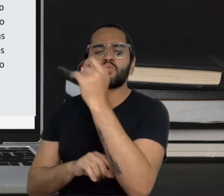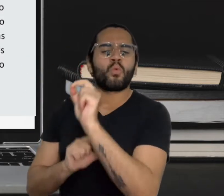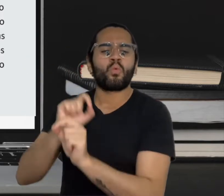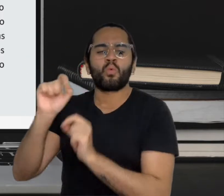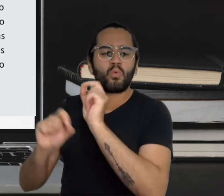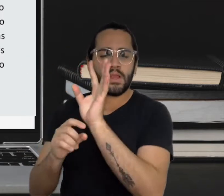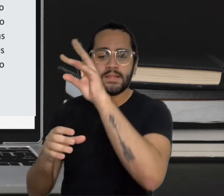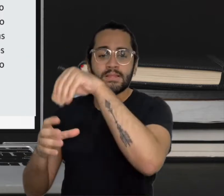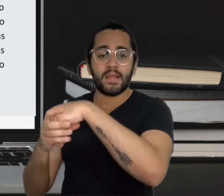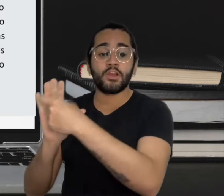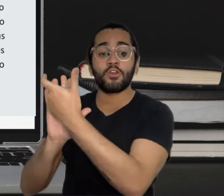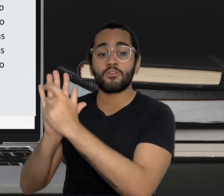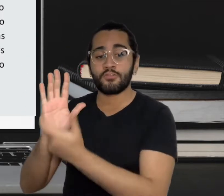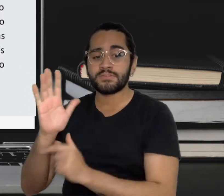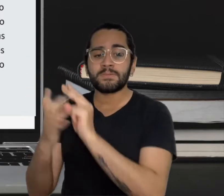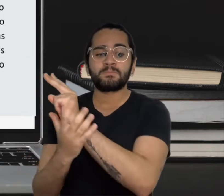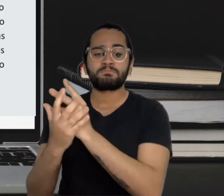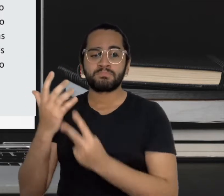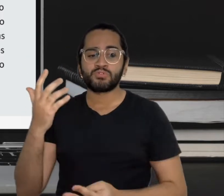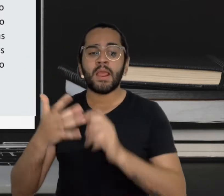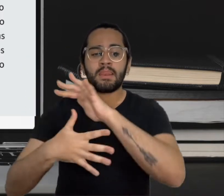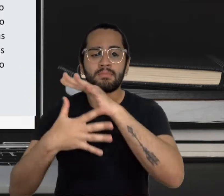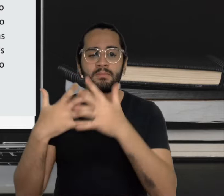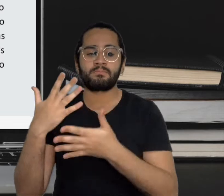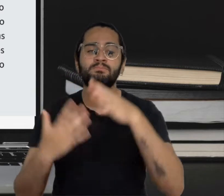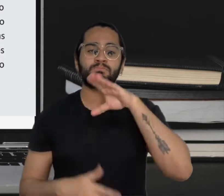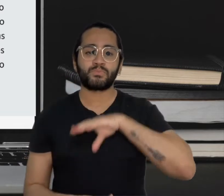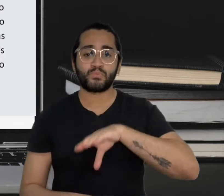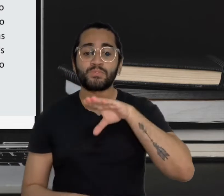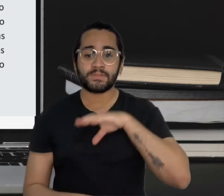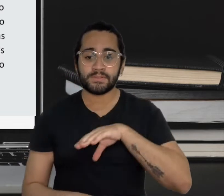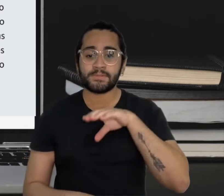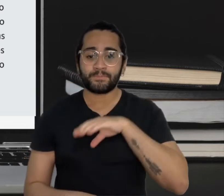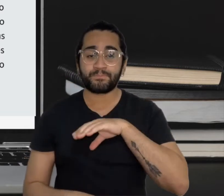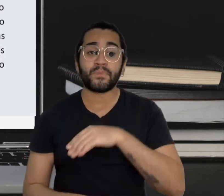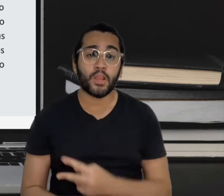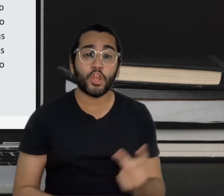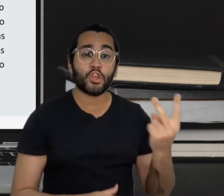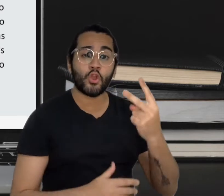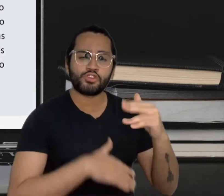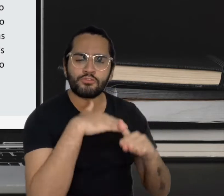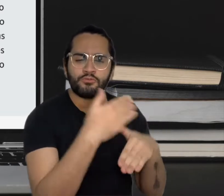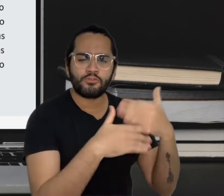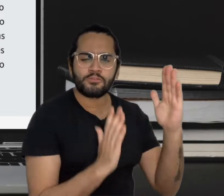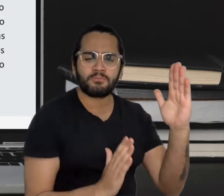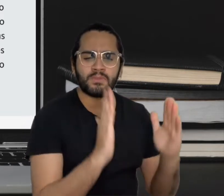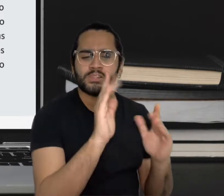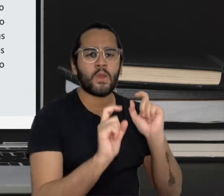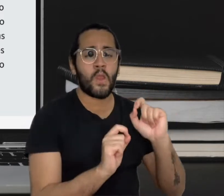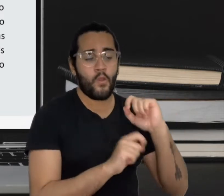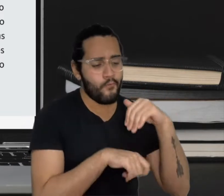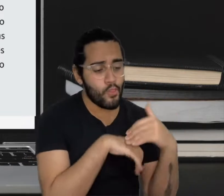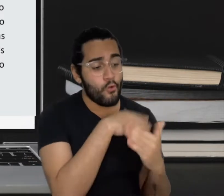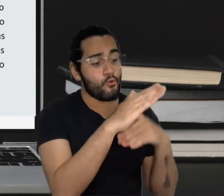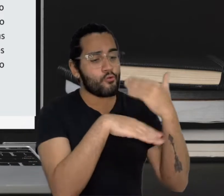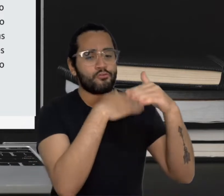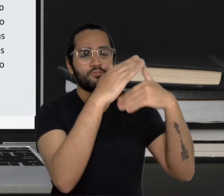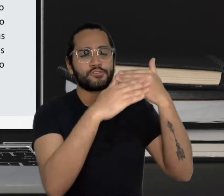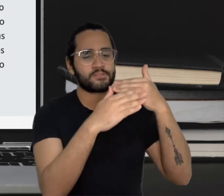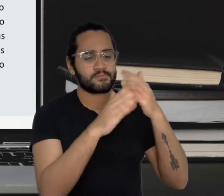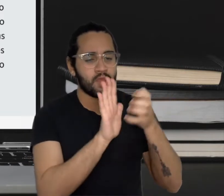eram consideradas mais importantes para o desenvolvimento de um glossário de Libras português. Já nessa segunda etapa